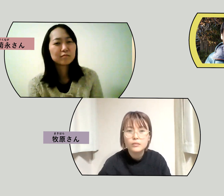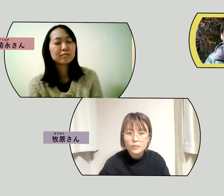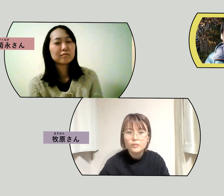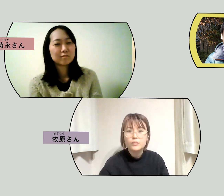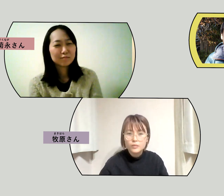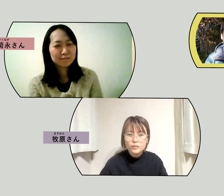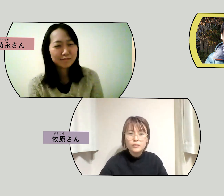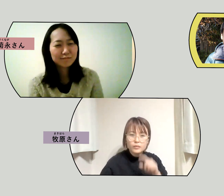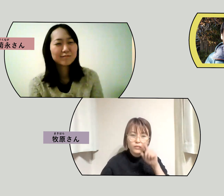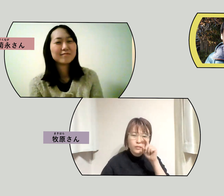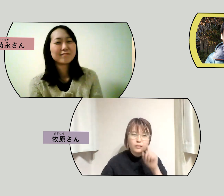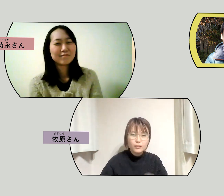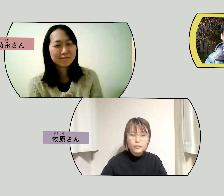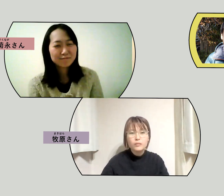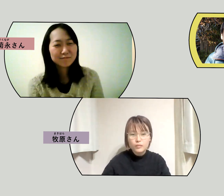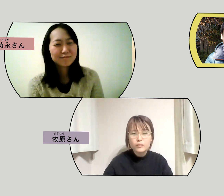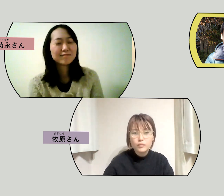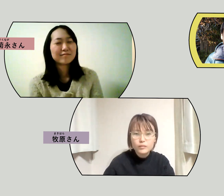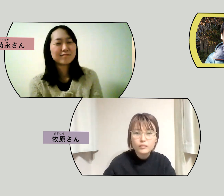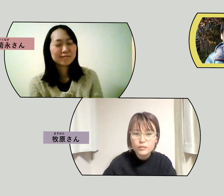自分が入るのは怖い